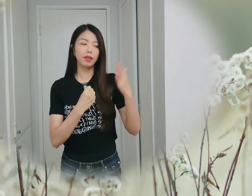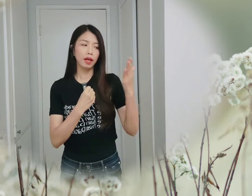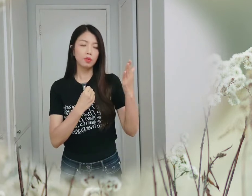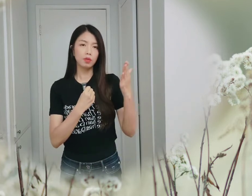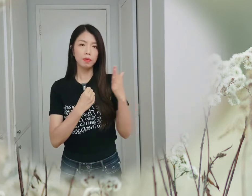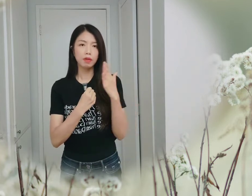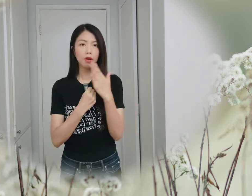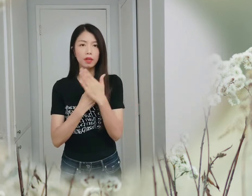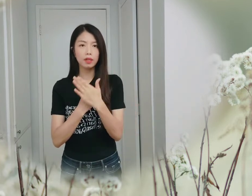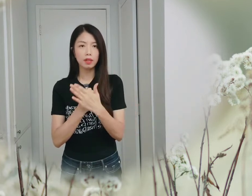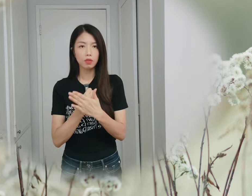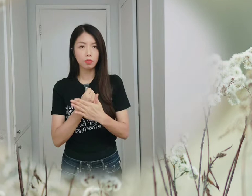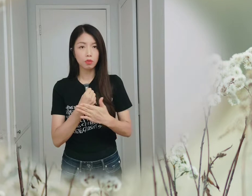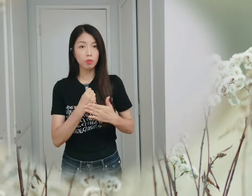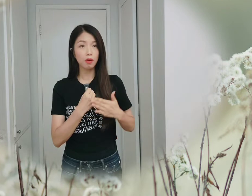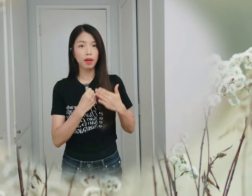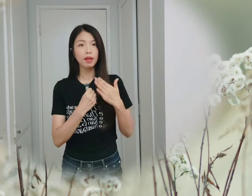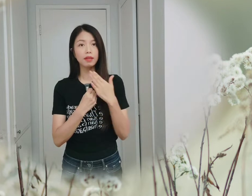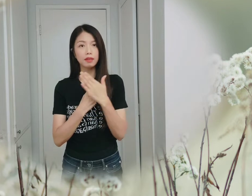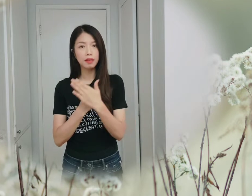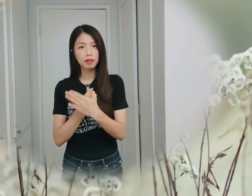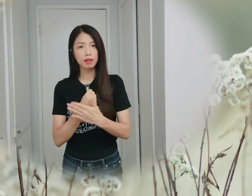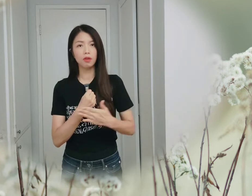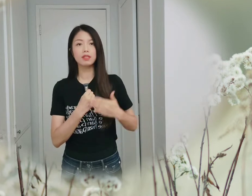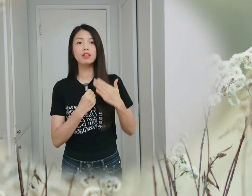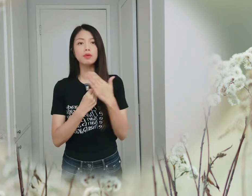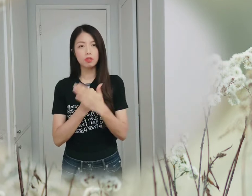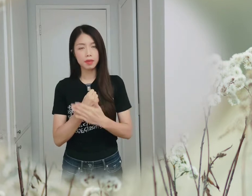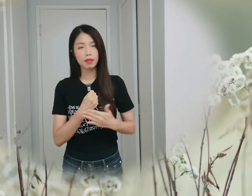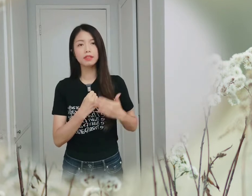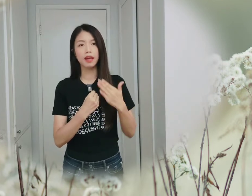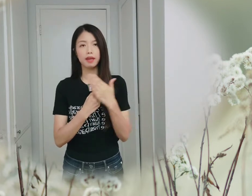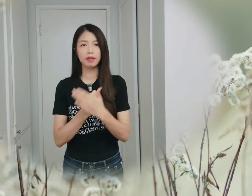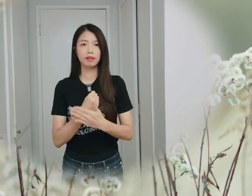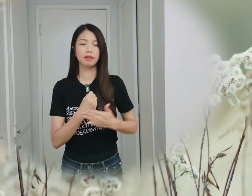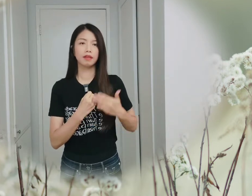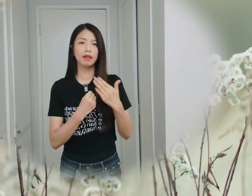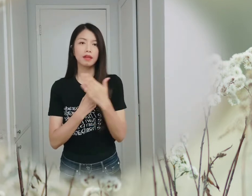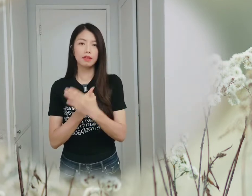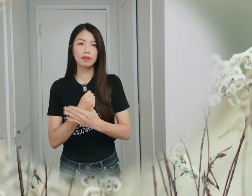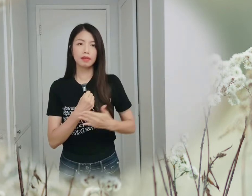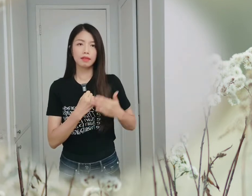해주시고 다른 손을 펴서 이 주먹에 등을 이렇게 쓰다듬어 주시면 돼요. 은혜.